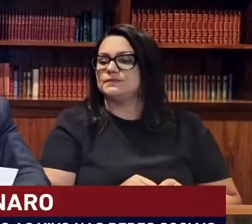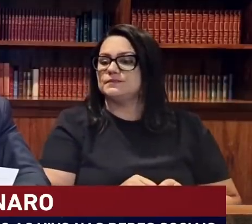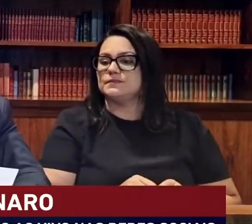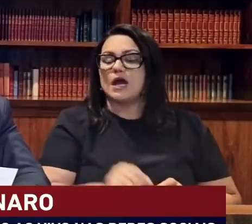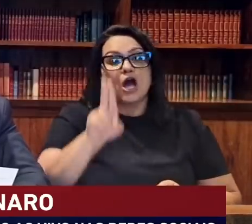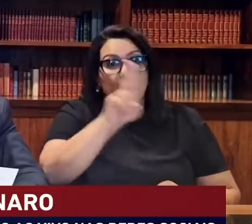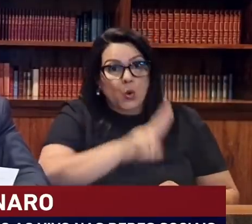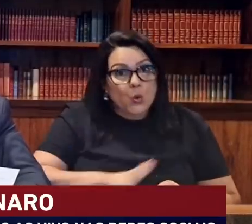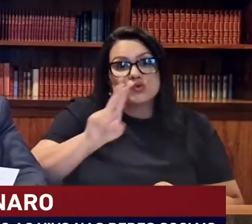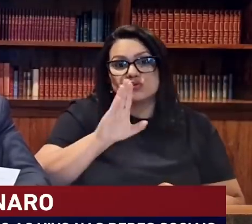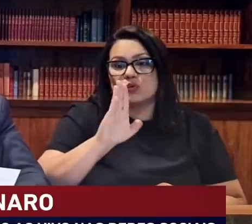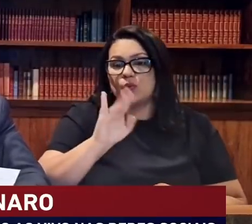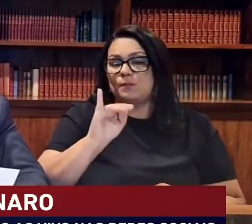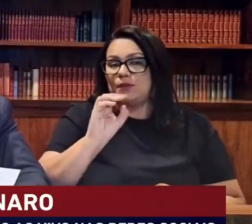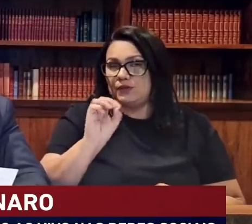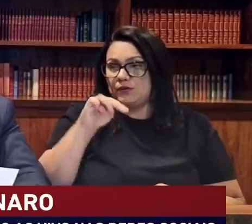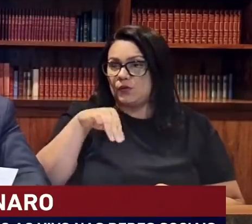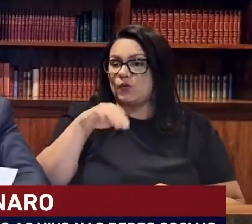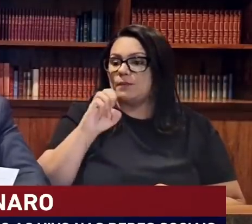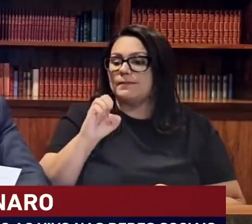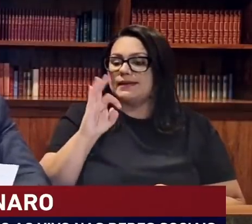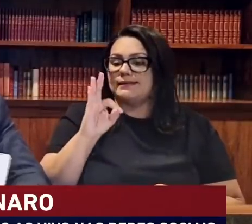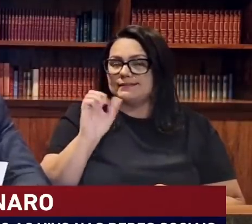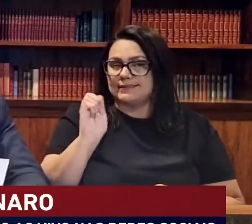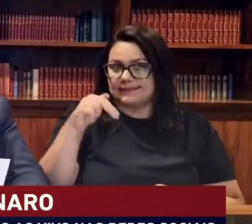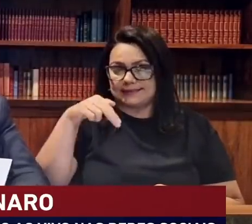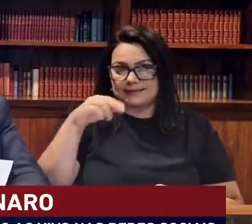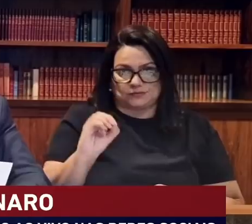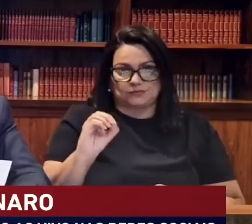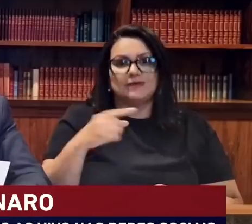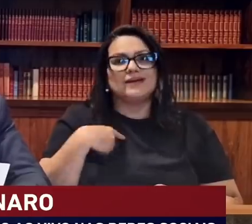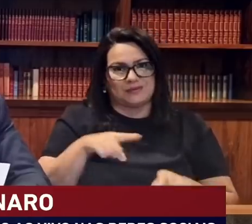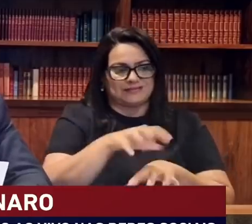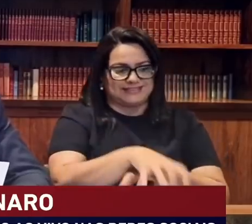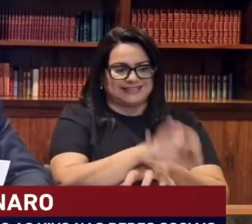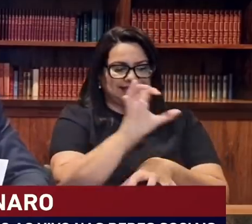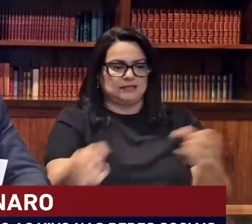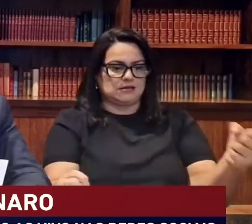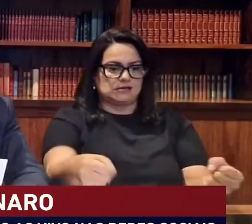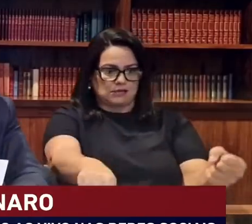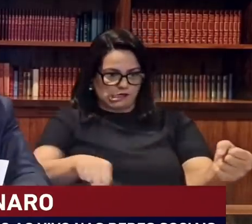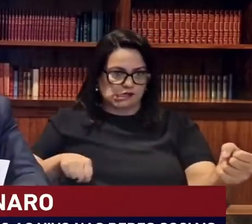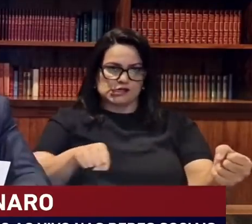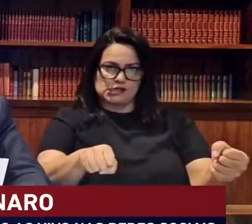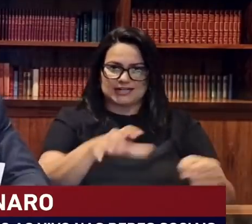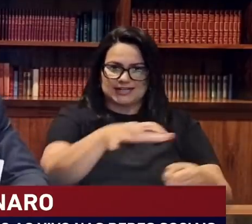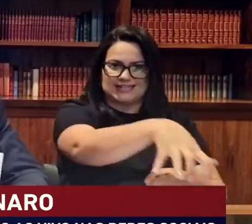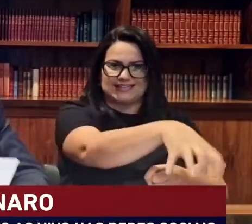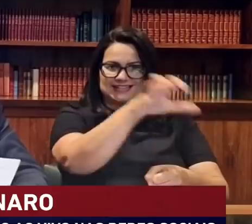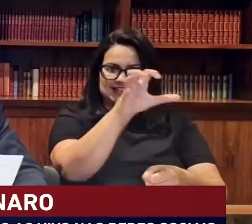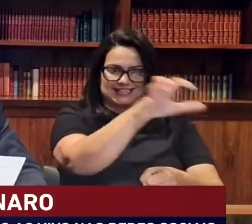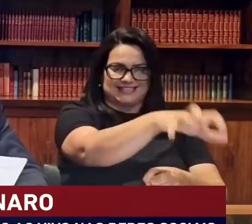ao uso sustentável do biometano. Até eu sair de... dirigindo um trator daqui, tem habilitação, tá ok? Dirigindo um trator